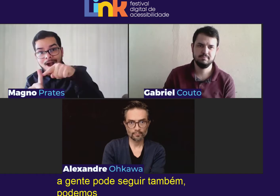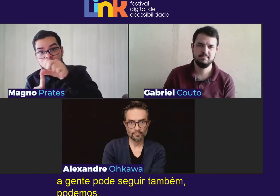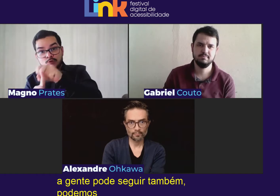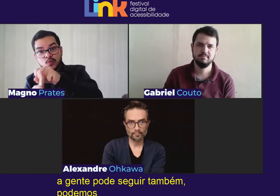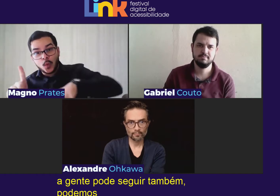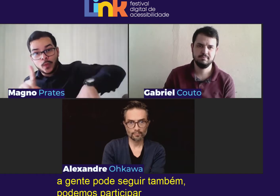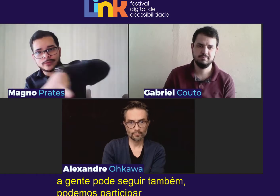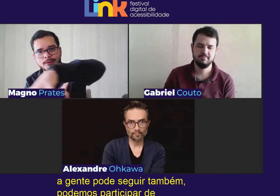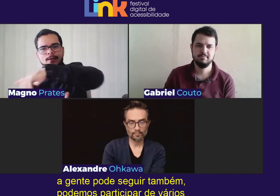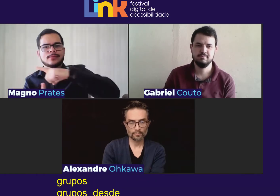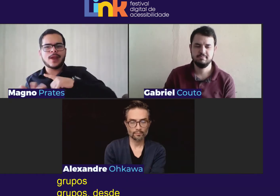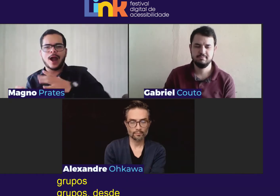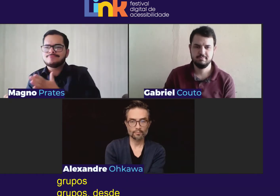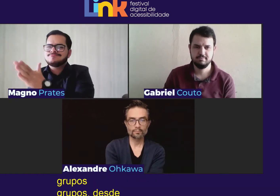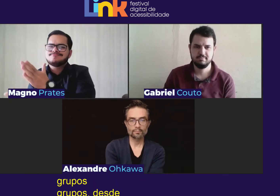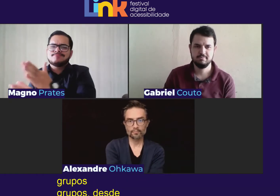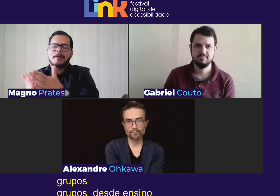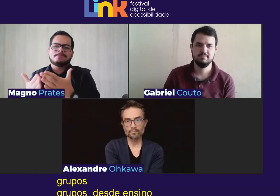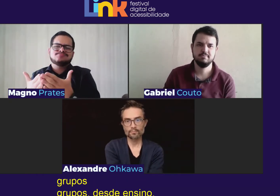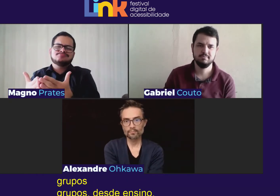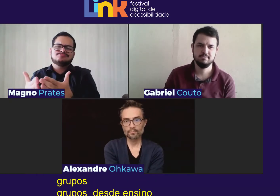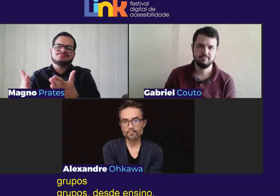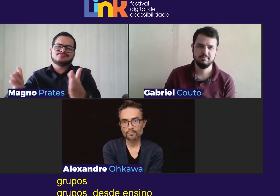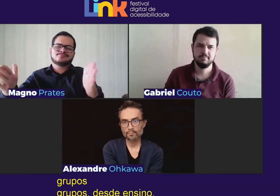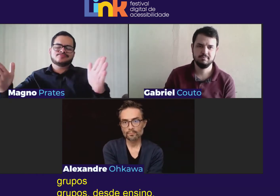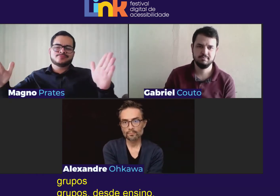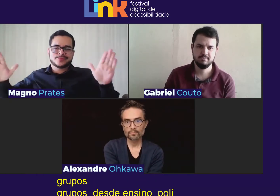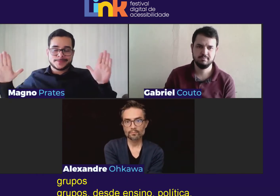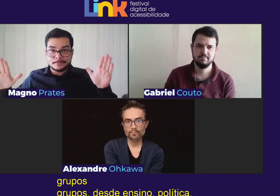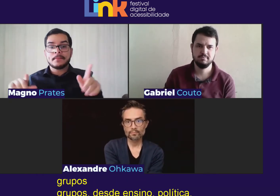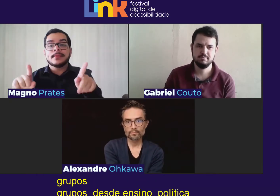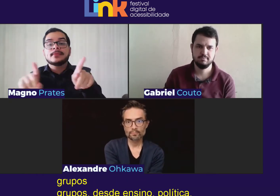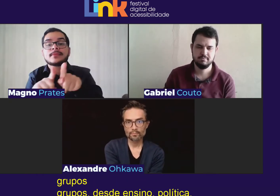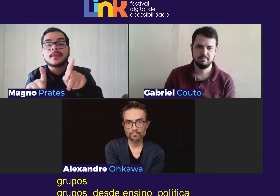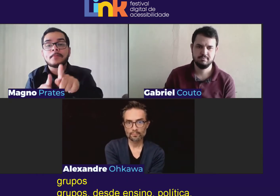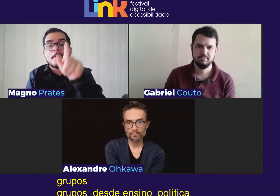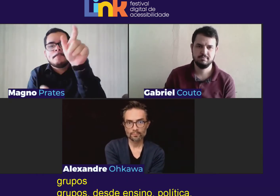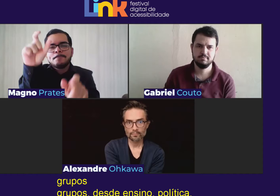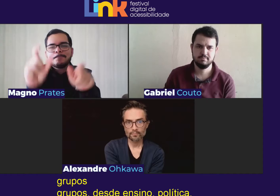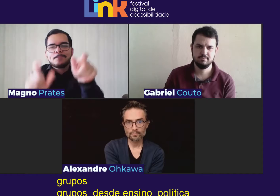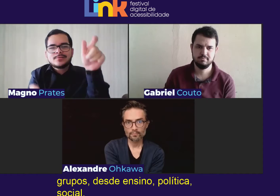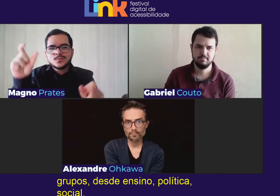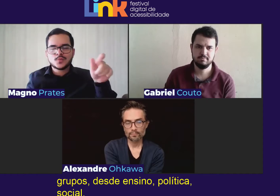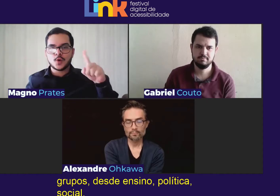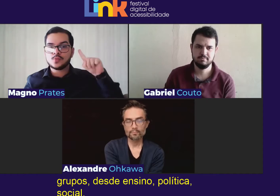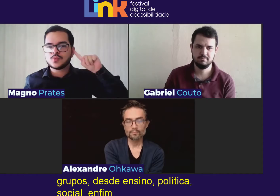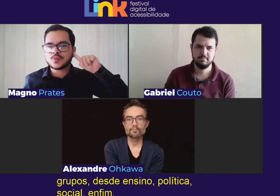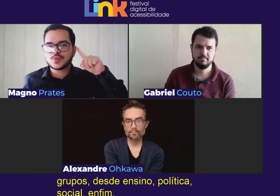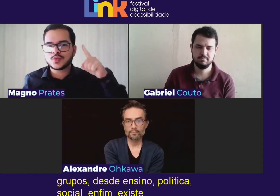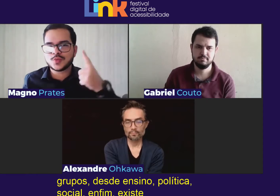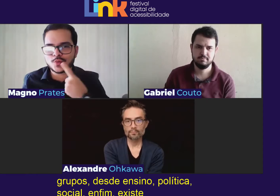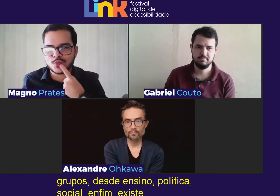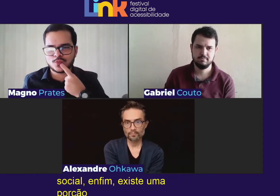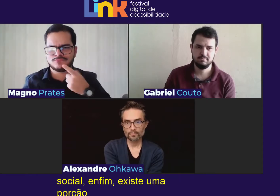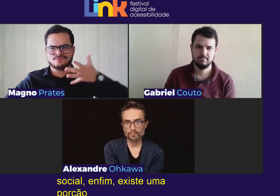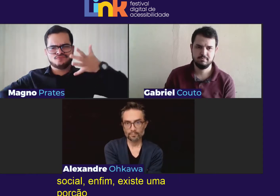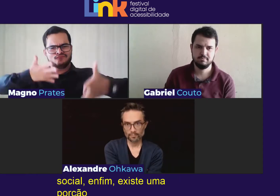política, social, enfim, existem uma porção de oportunidades e caminhos que nós podemos seguir. E as